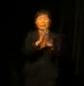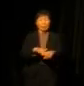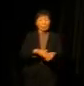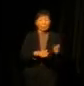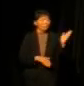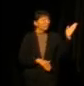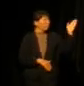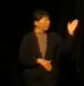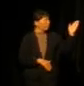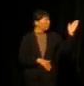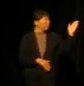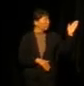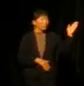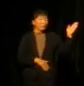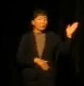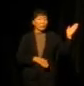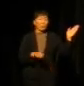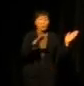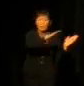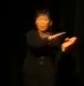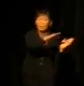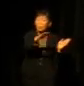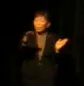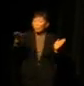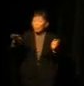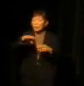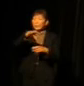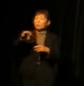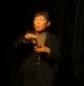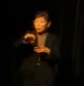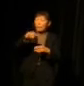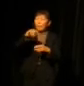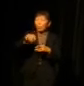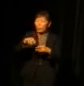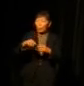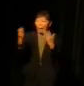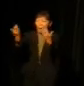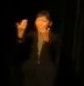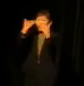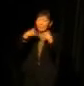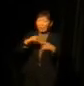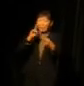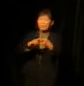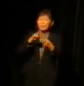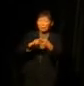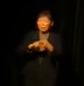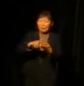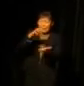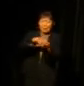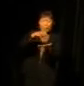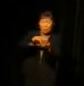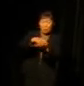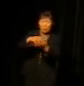部分、このね、横の線の部分、これは押し寄せられた残骸物です。うん、ね、残